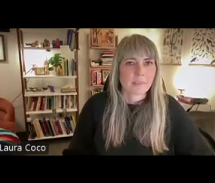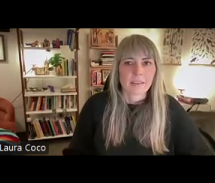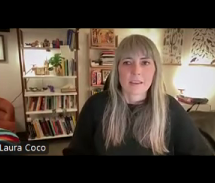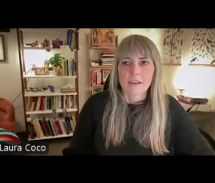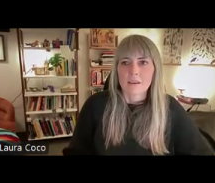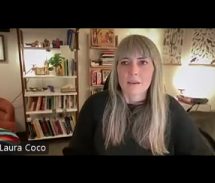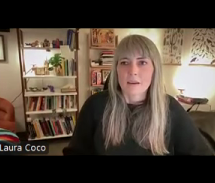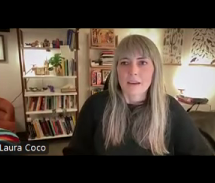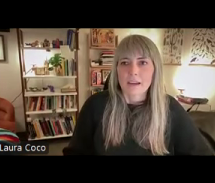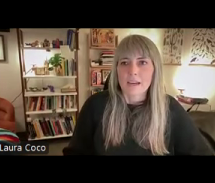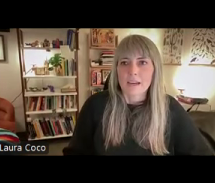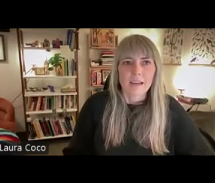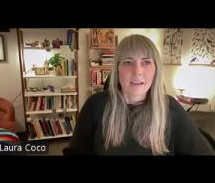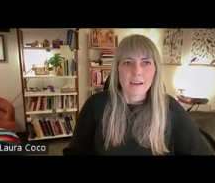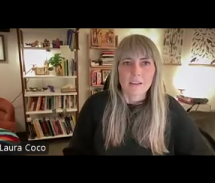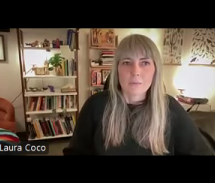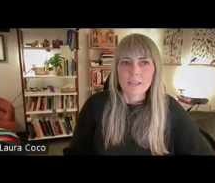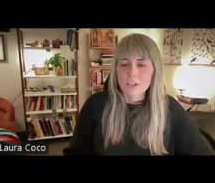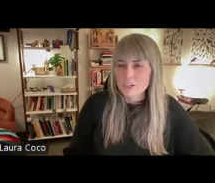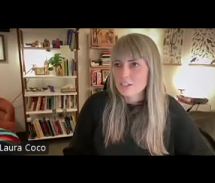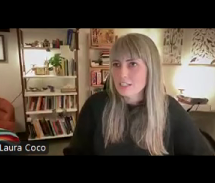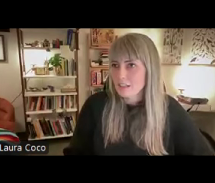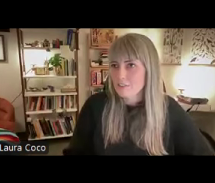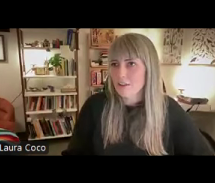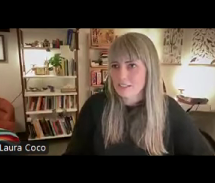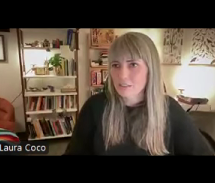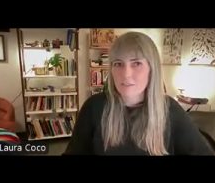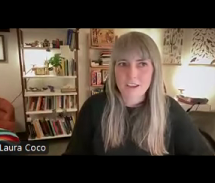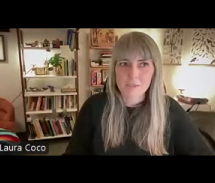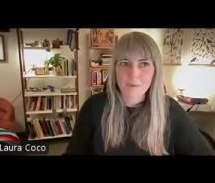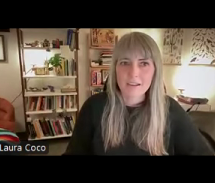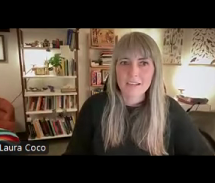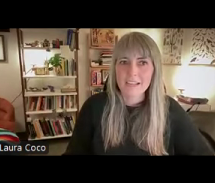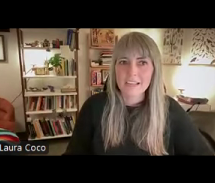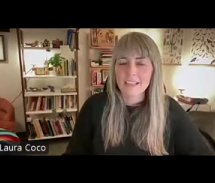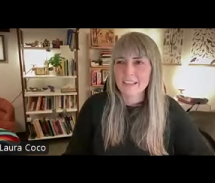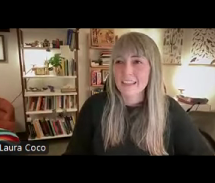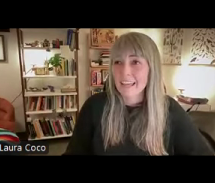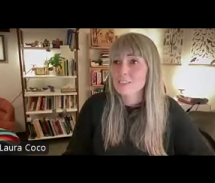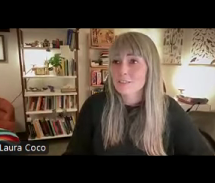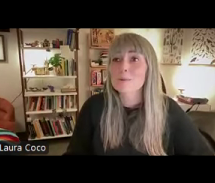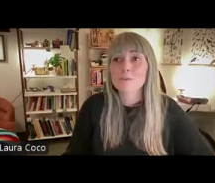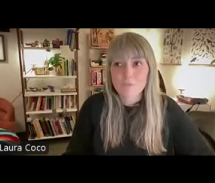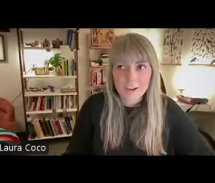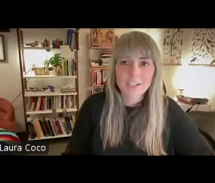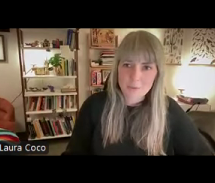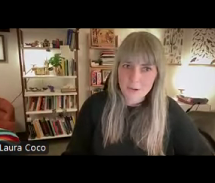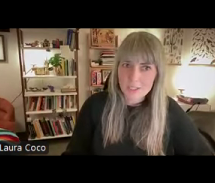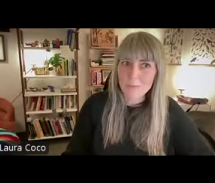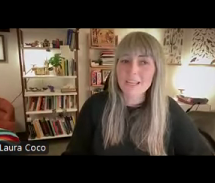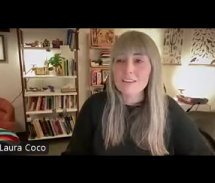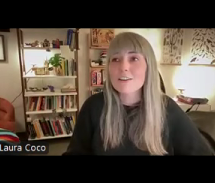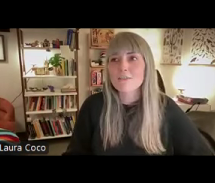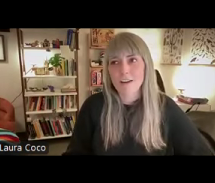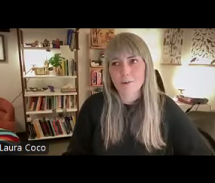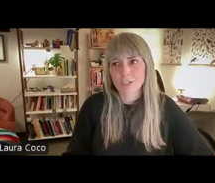decían que trabajaban en lugares ruidosos We versus los que learned no a lot of trabajaban en lessons lugares in phase ruidosos. 1. That survey Aprendimos was muchas very lecciones en la short,